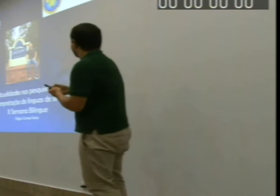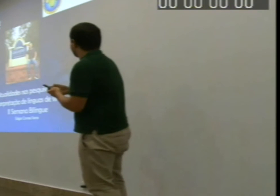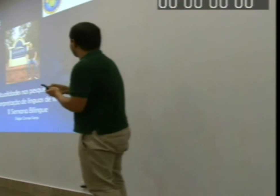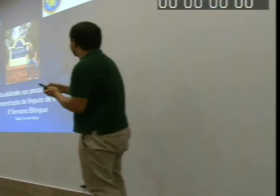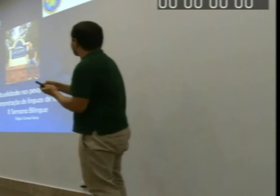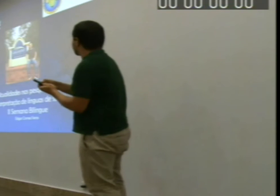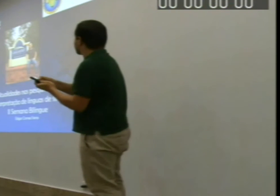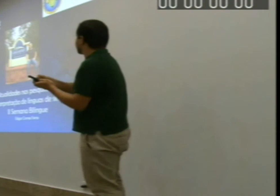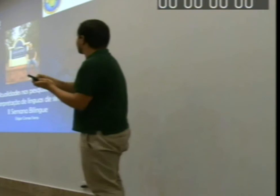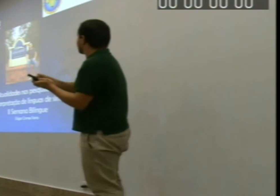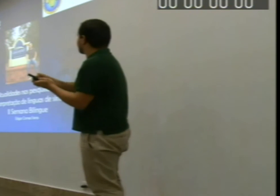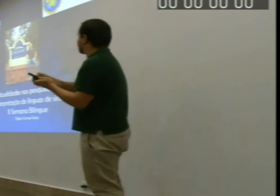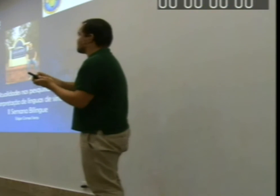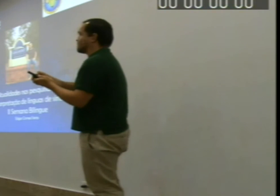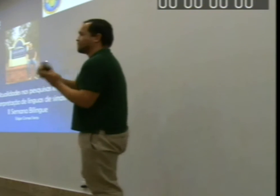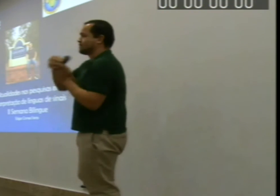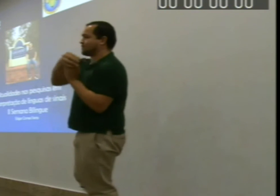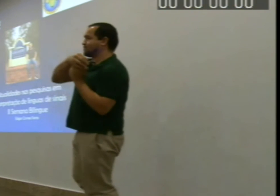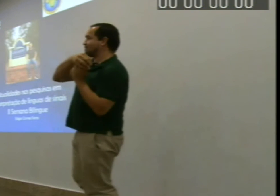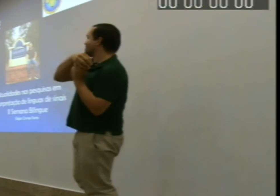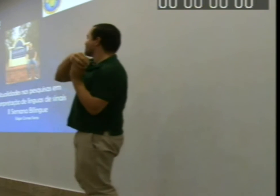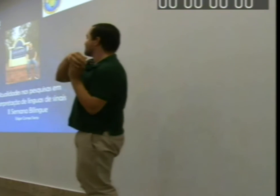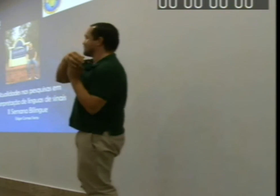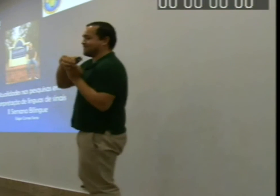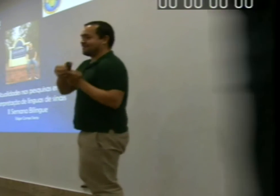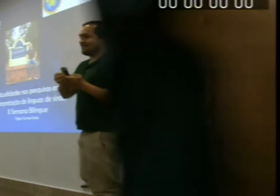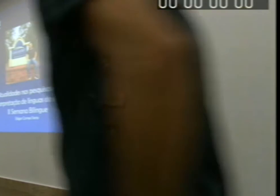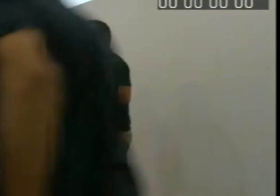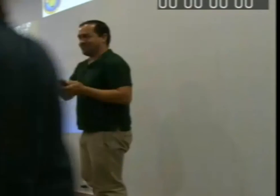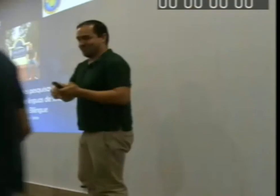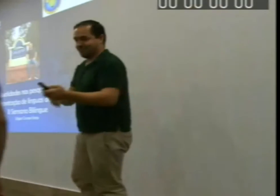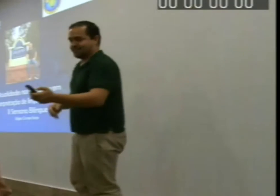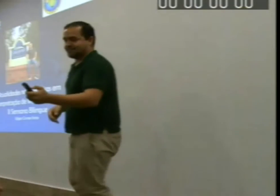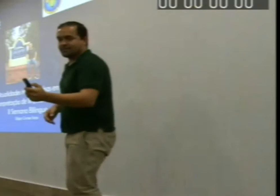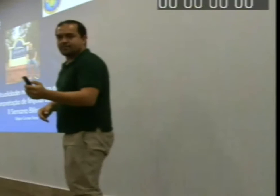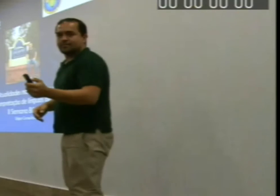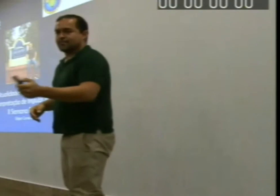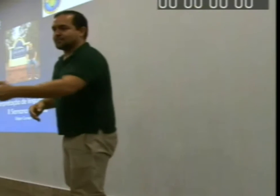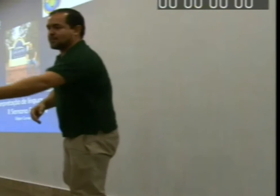trabalho Edgar quer daqui a gente vai